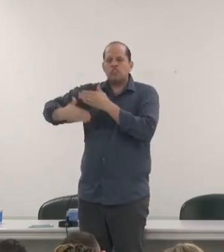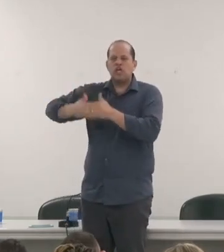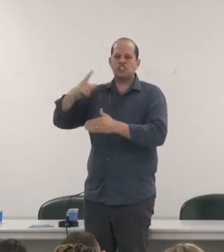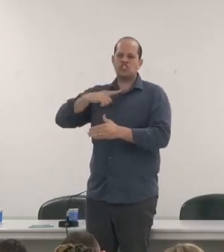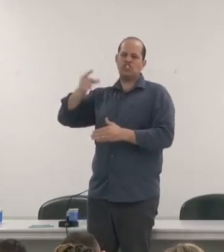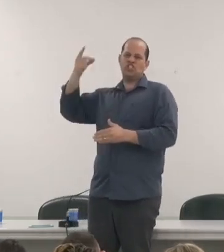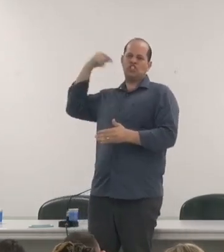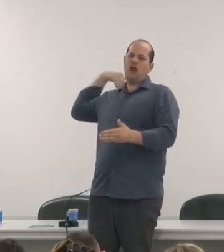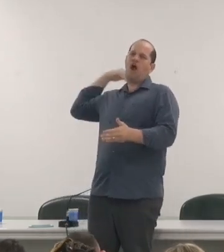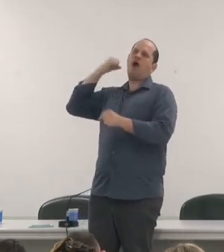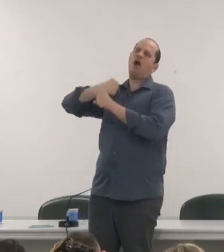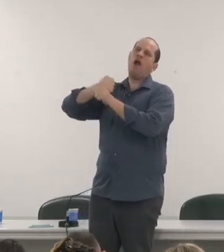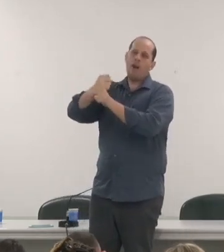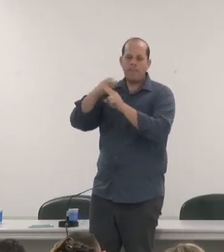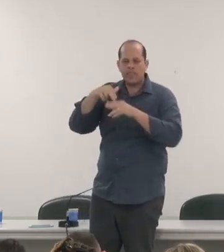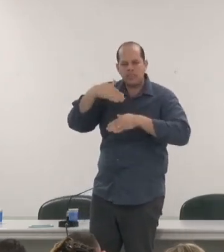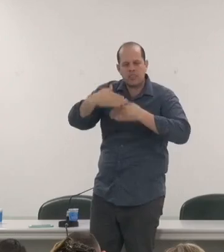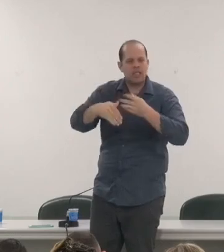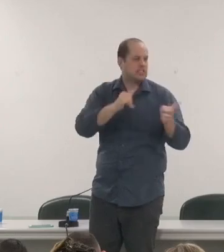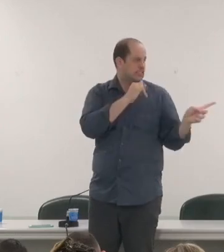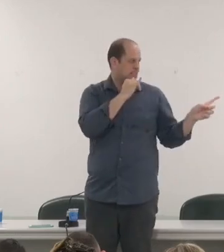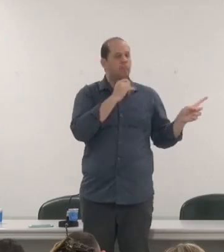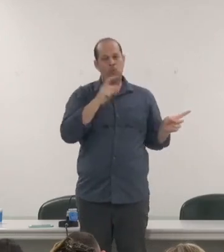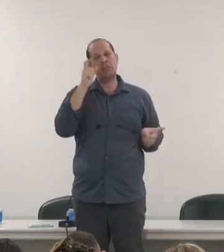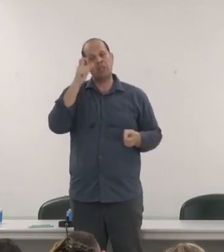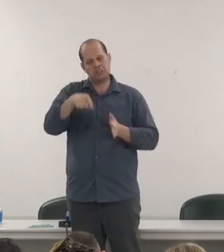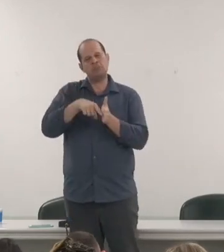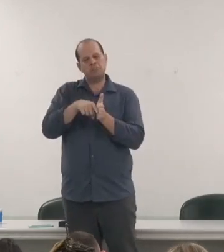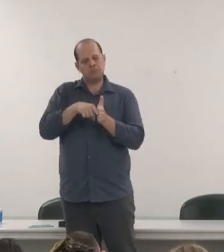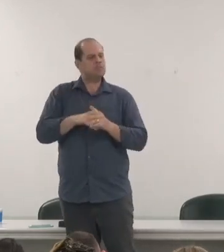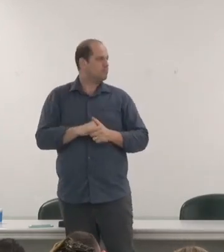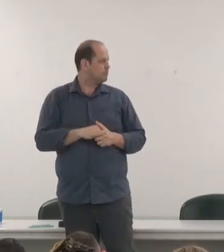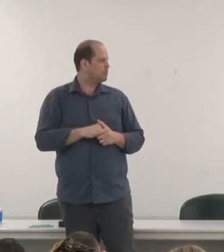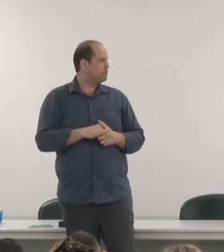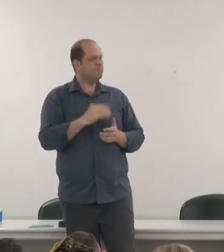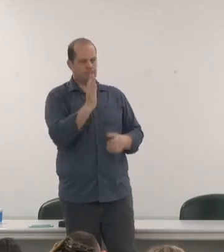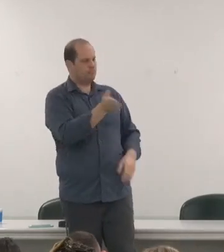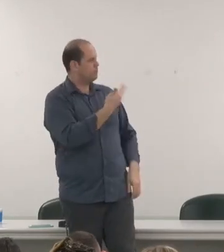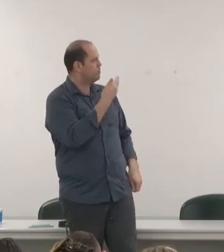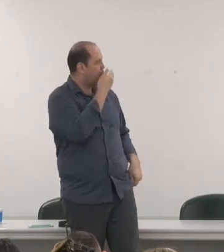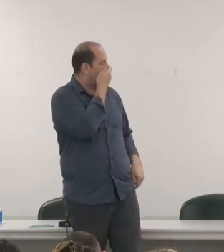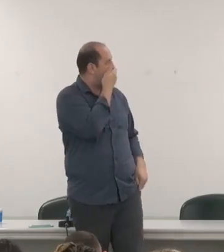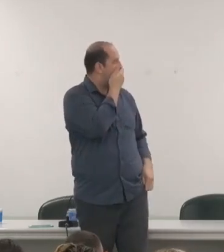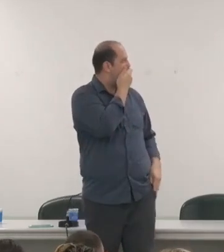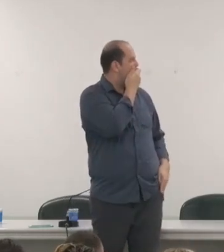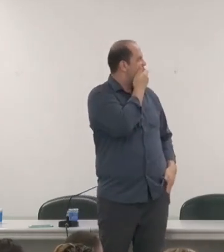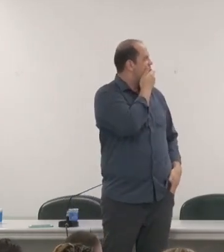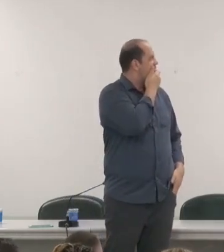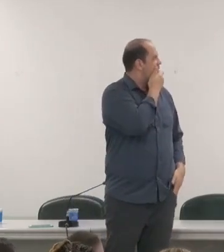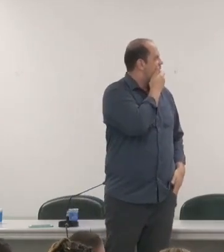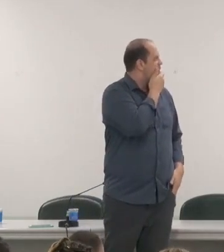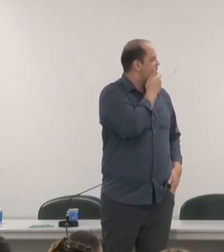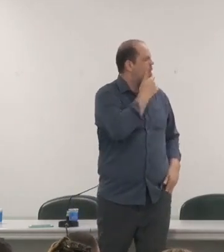vem da soletração em português e com o processo, né, com o desenvolvimento da língua, ele foi incorporado e